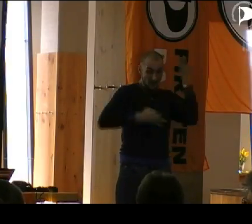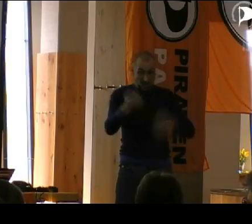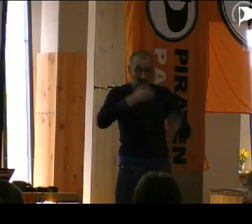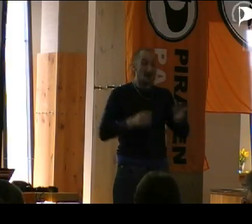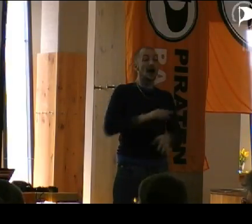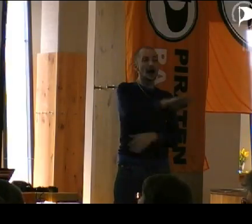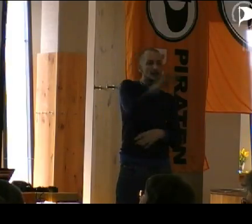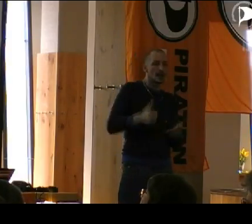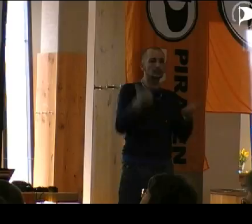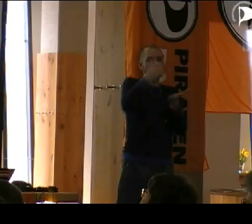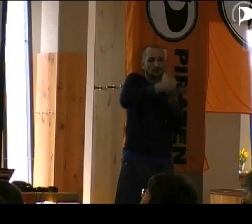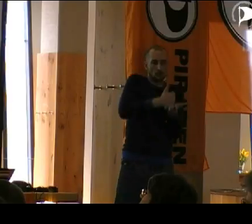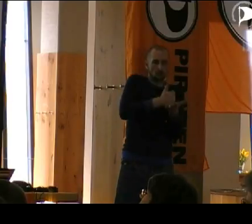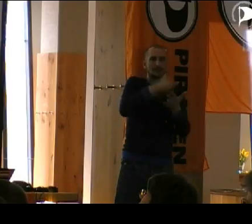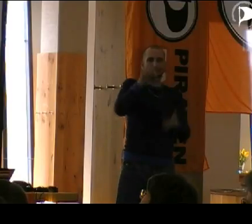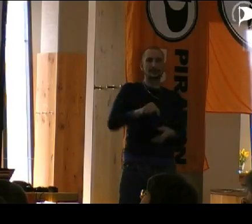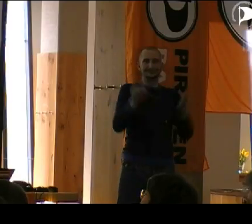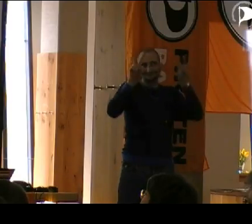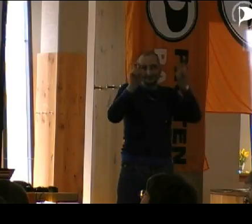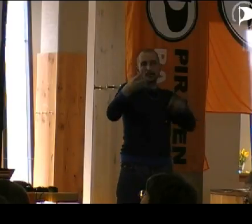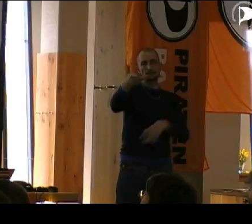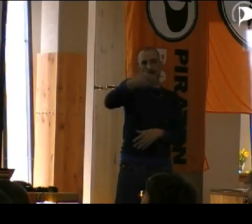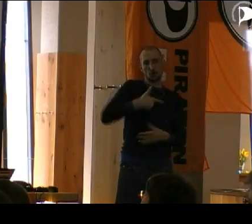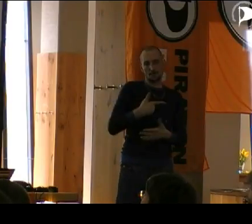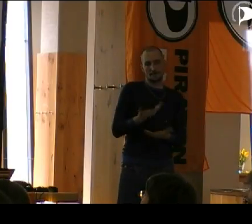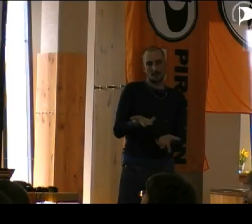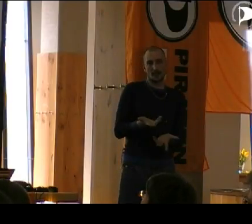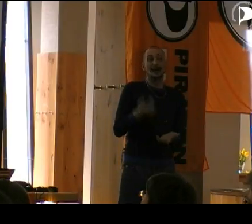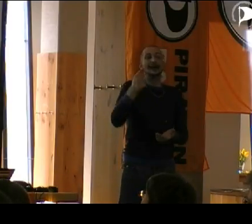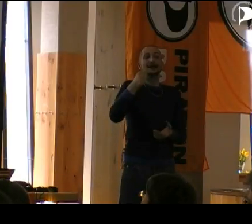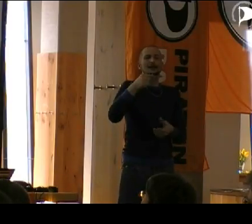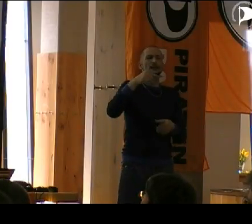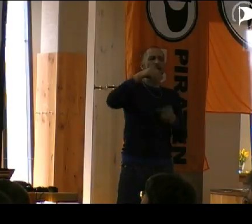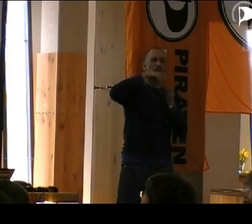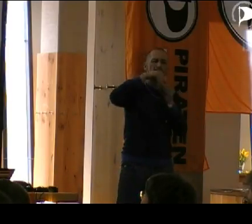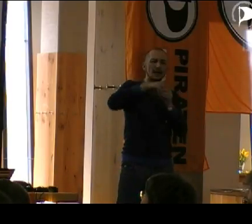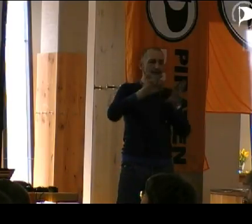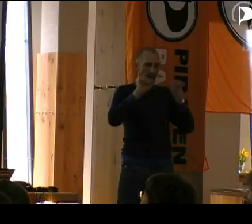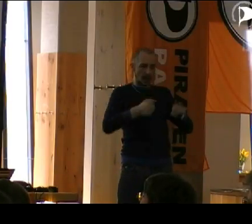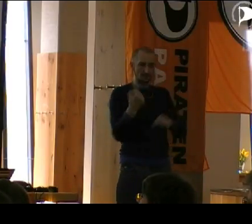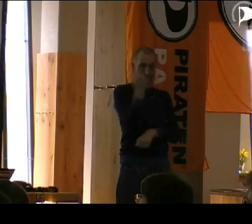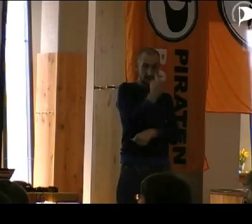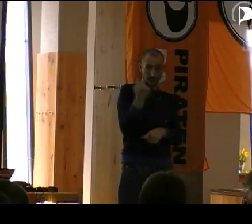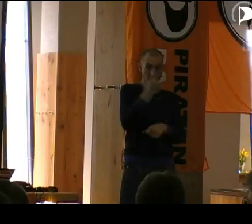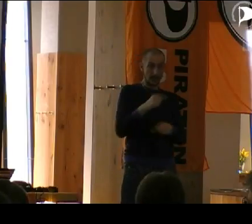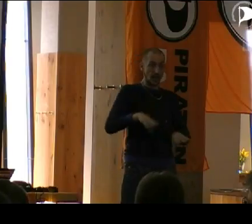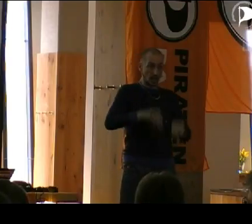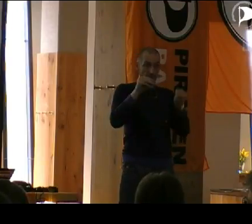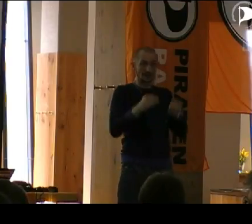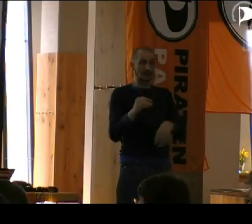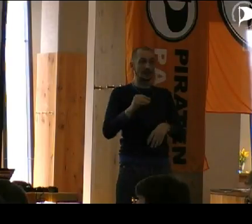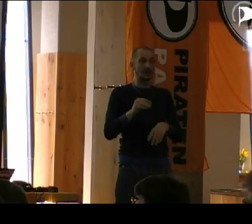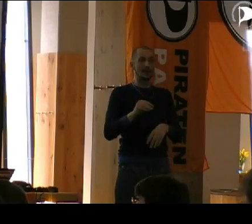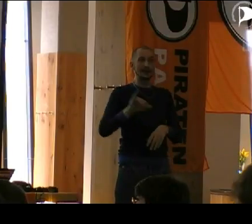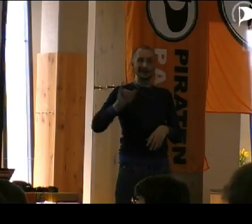landesvorstand gänze dem format wir haben in unserer amtszeit von anfang juni bis heute für